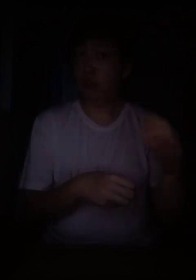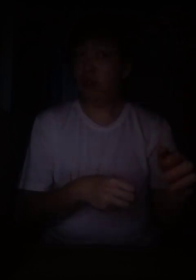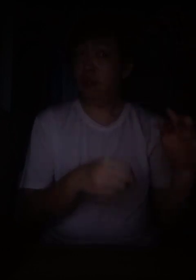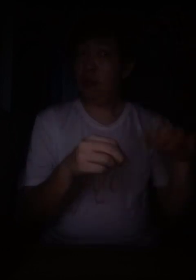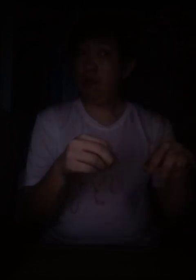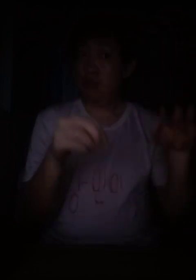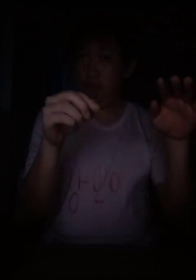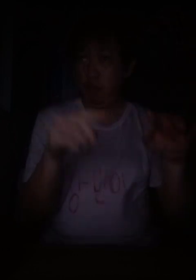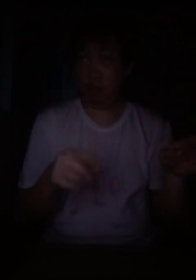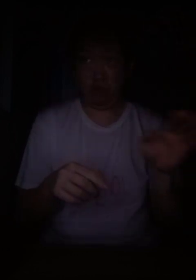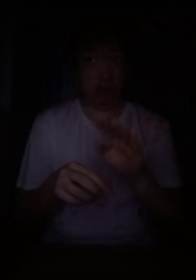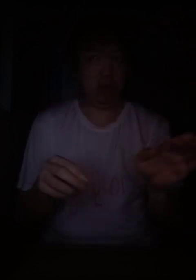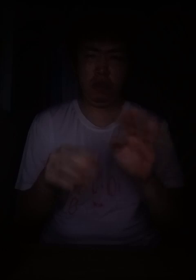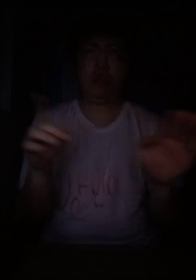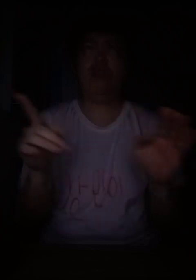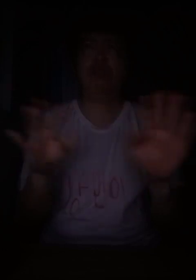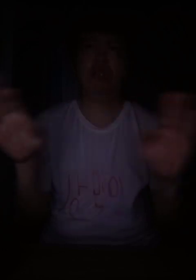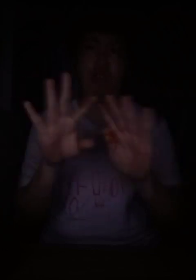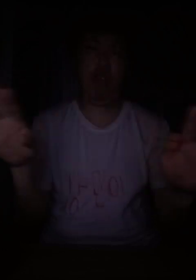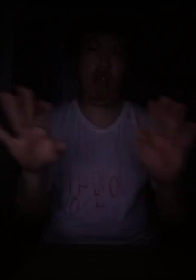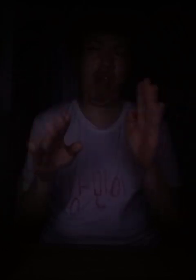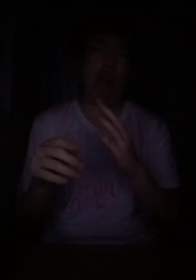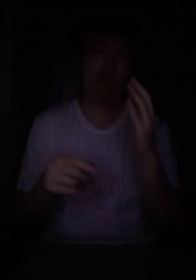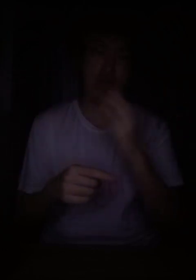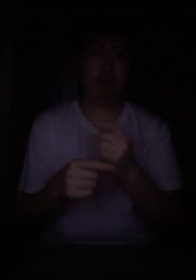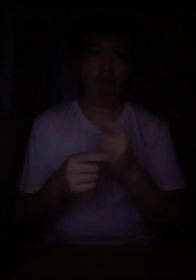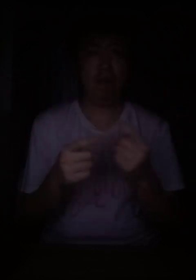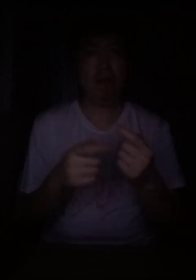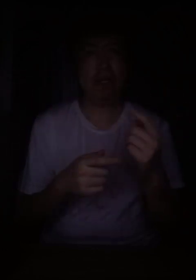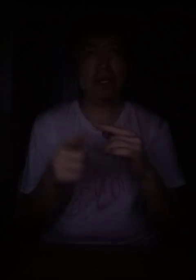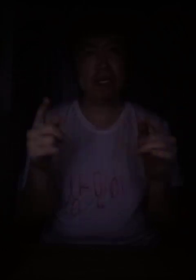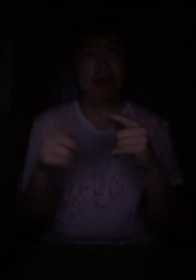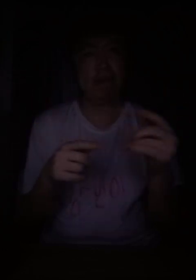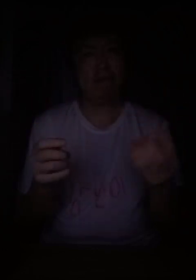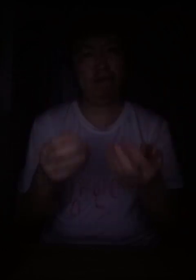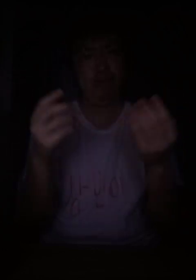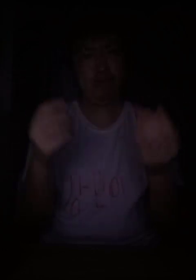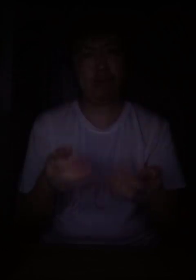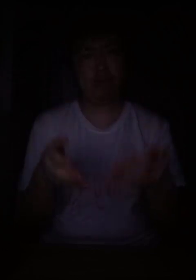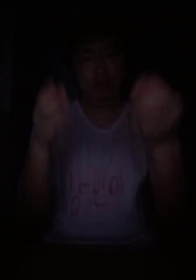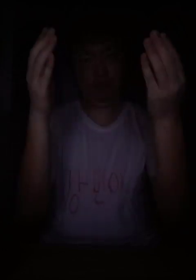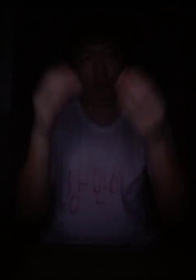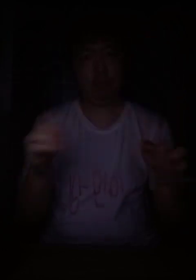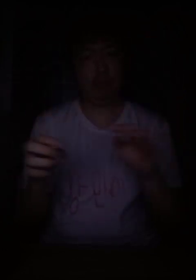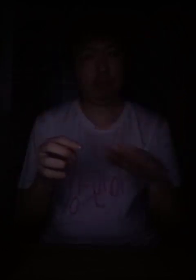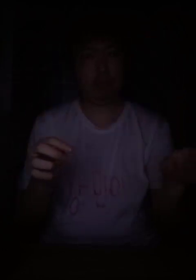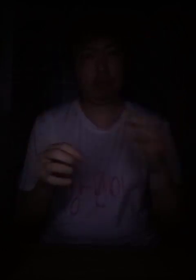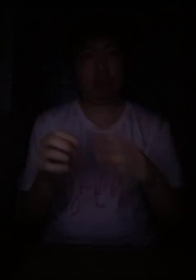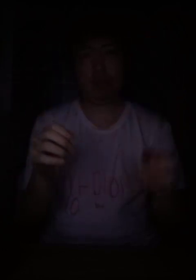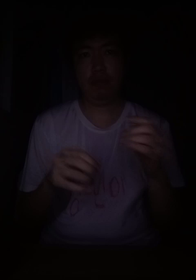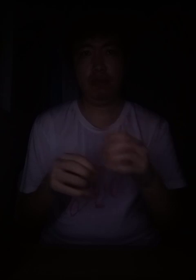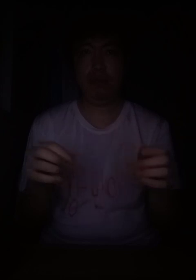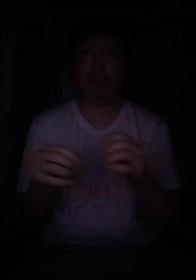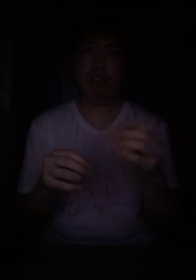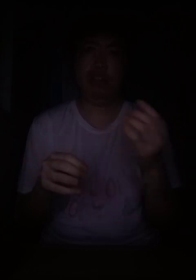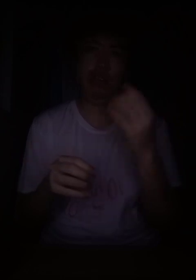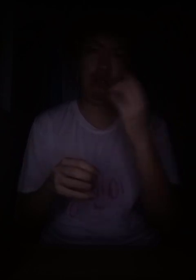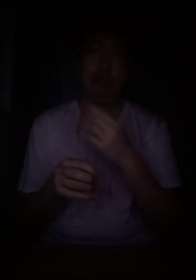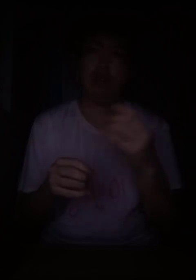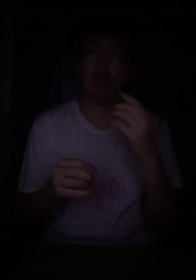차도 차량 문을 열기 어려운 점을 감안하면 지상보다 물이 빠르게 차오르는 지하 주차장은 훨씬 위험하다는 얘기입니다.